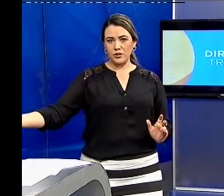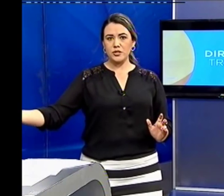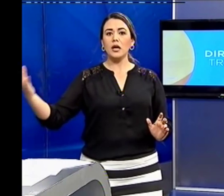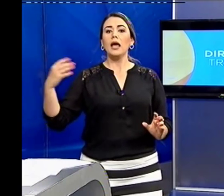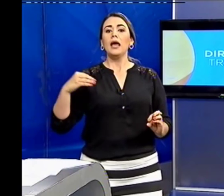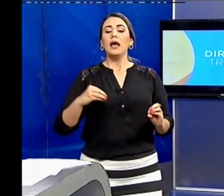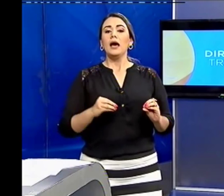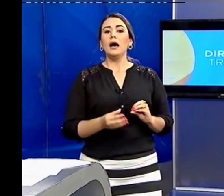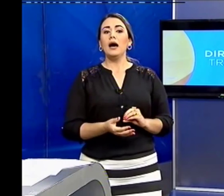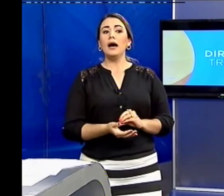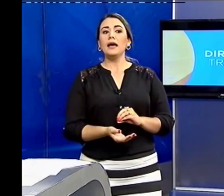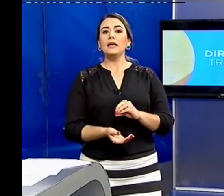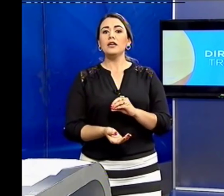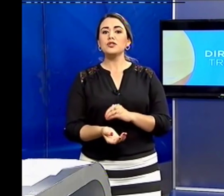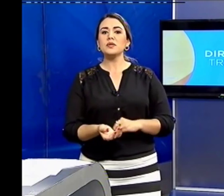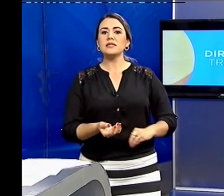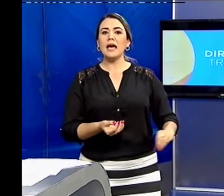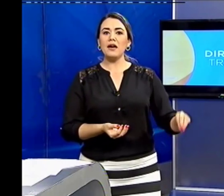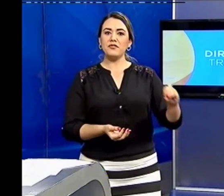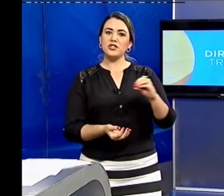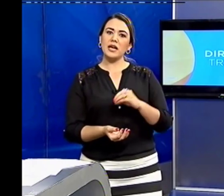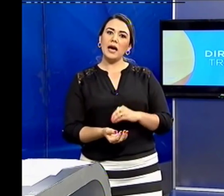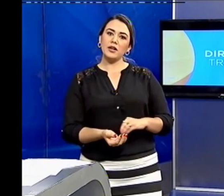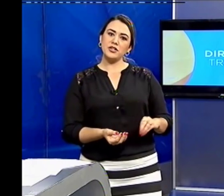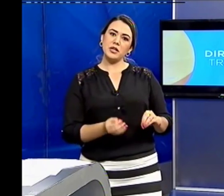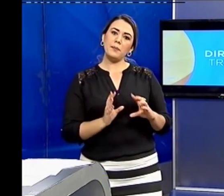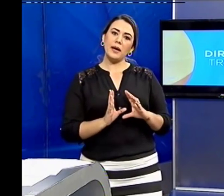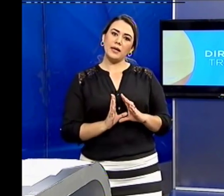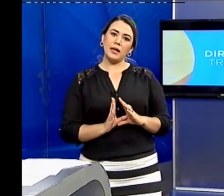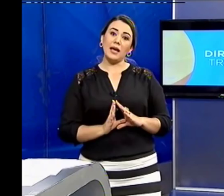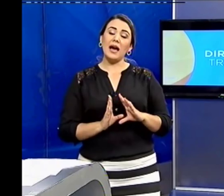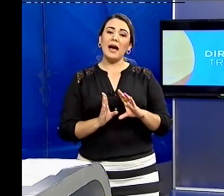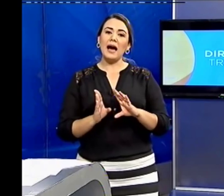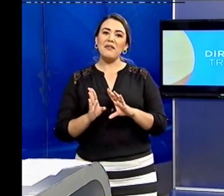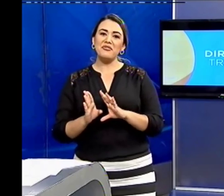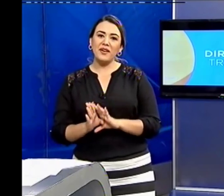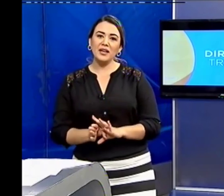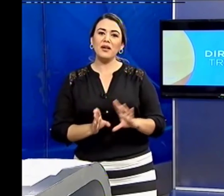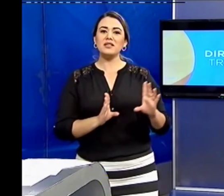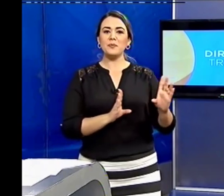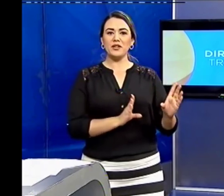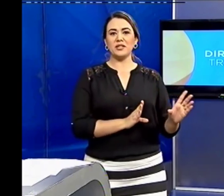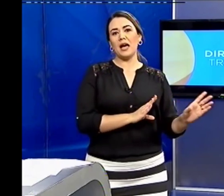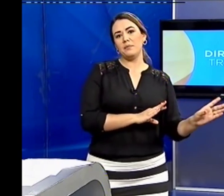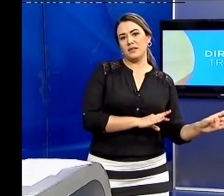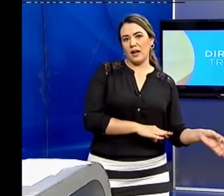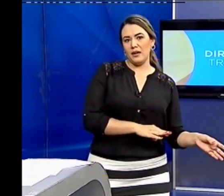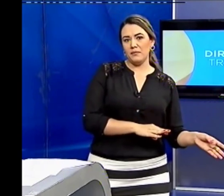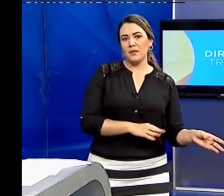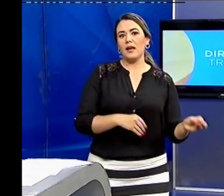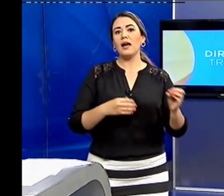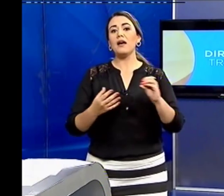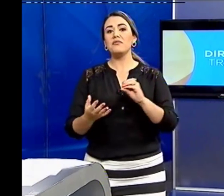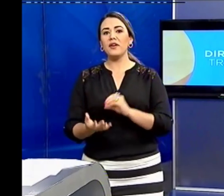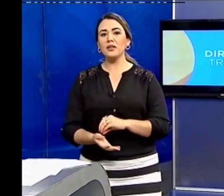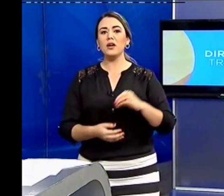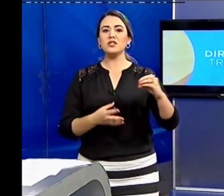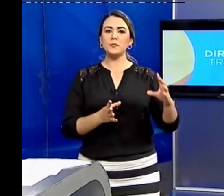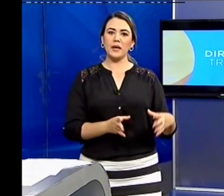mensalmente. Isso serve de garantia para que, havendo a despedida arbitrária, havendo a